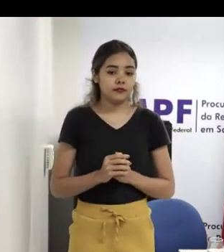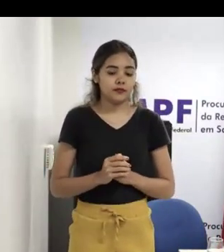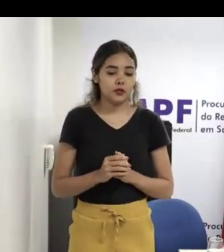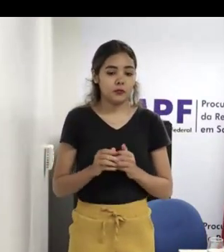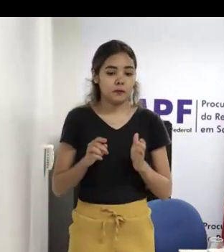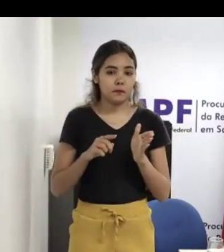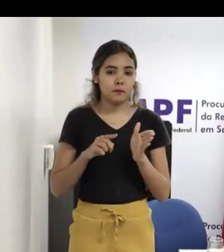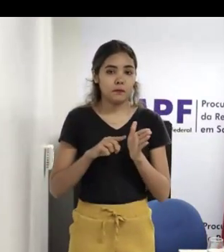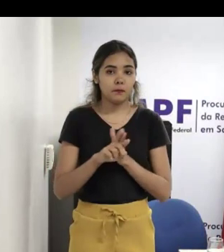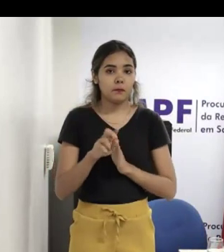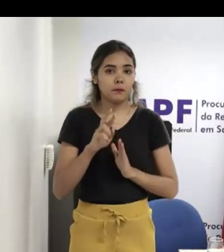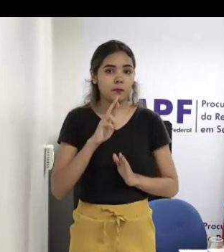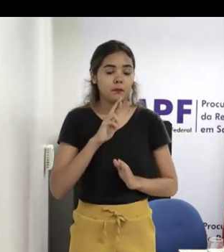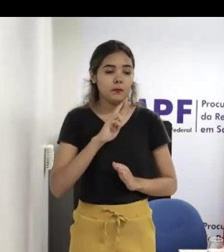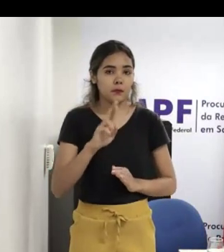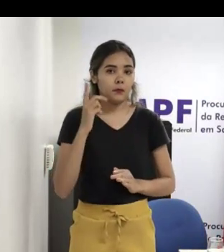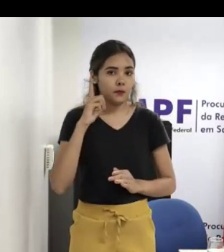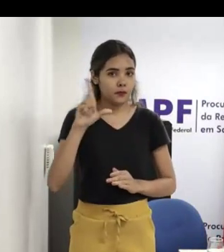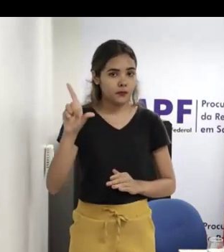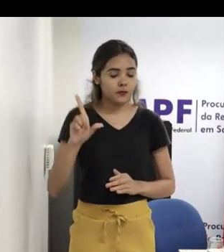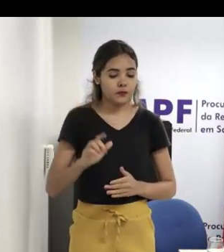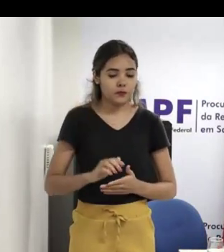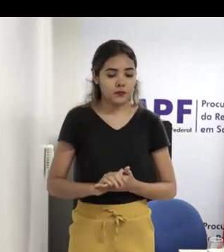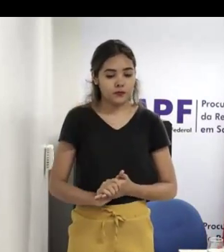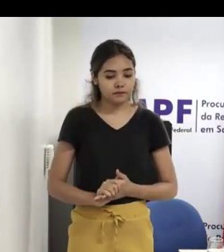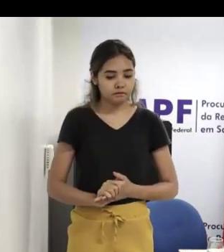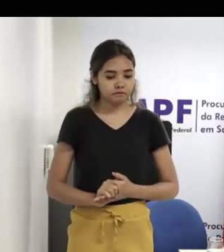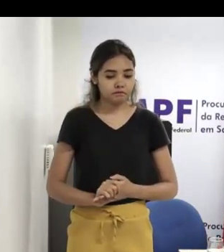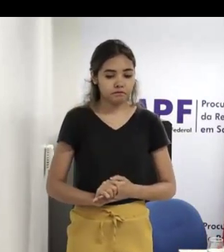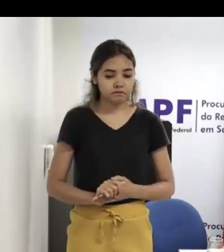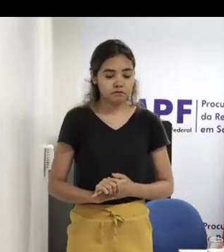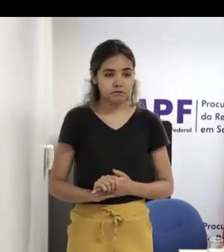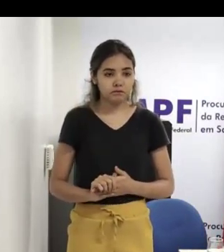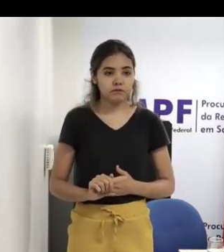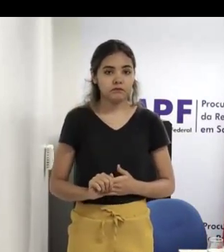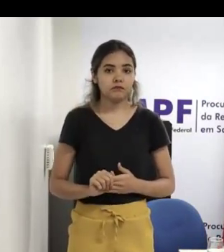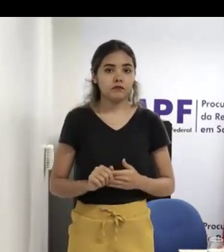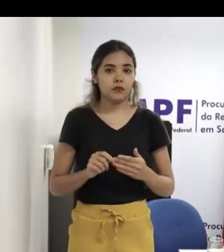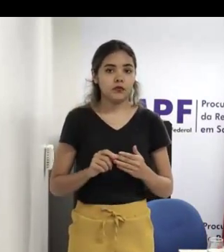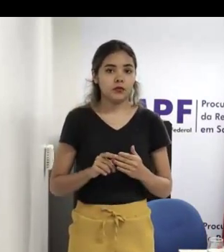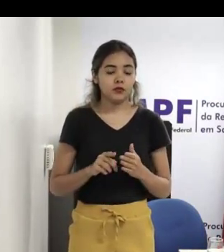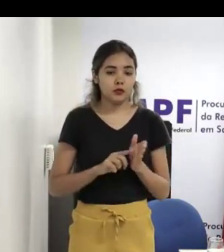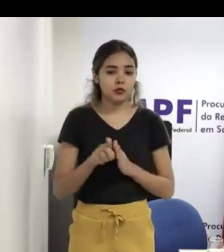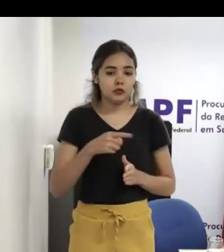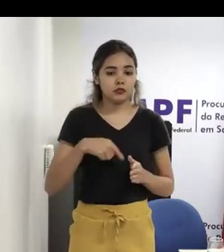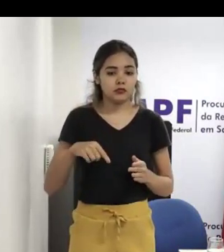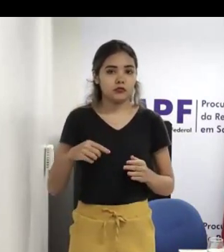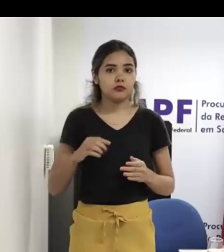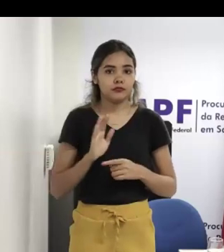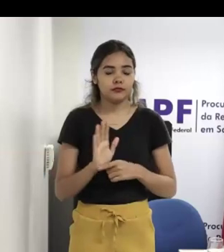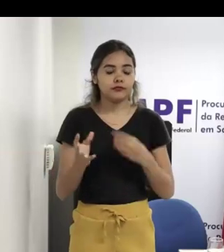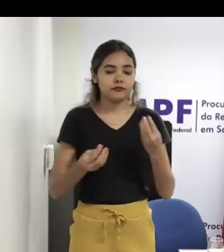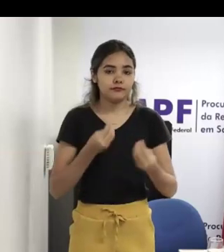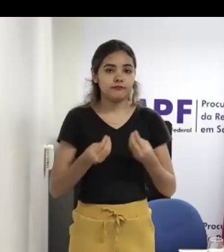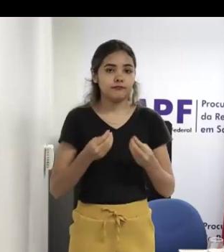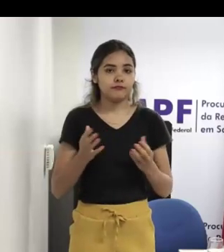Dr bem pontuado aqui nessa questão dessas provas né esses elementos de informações ainda dentro do bojo do